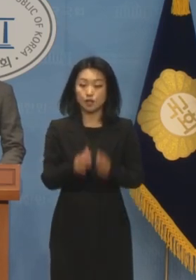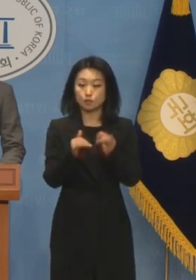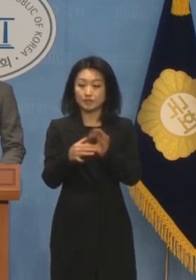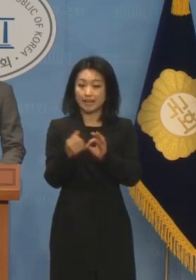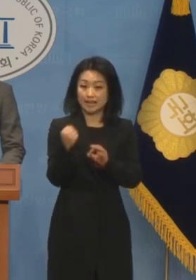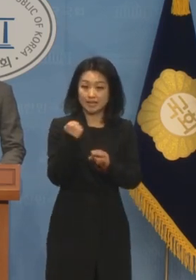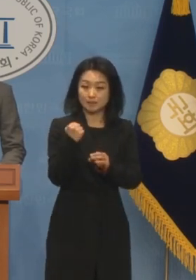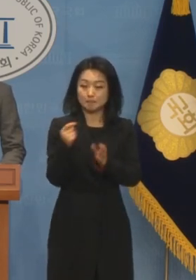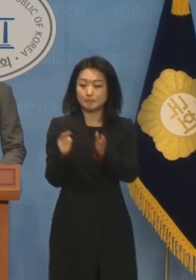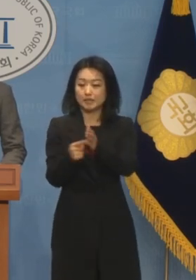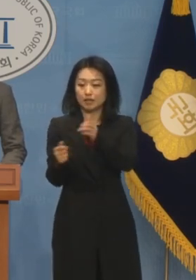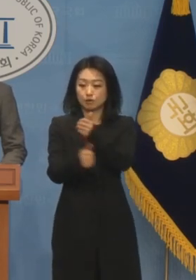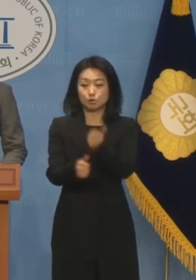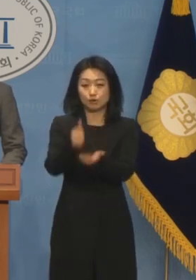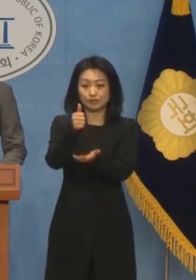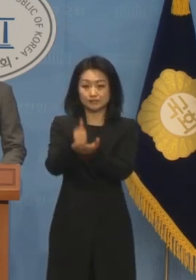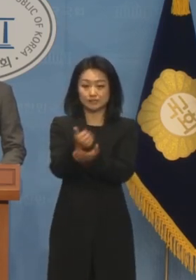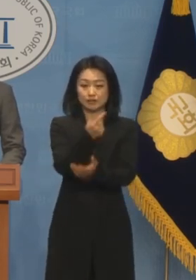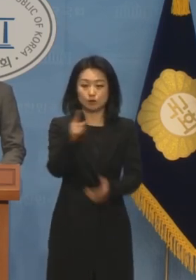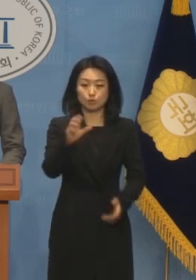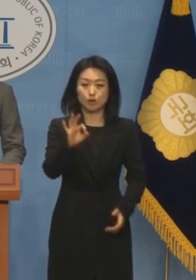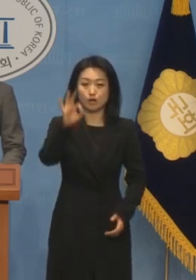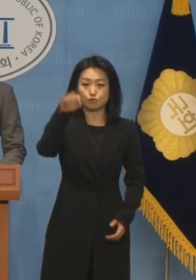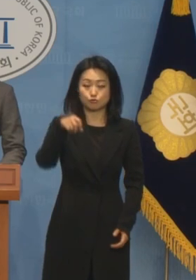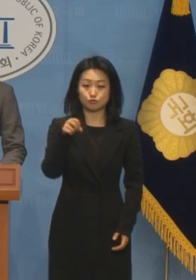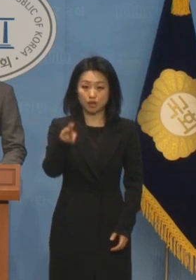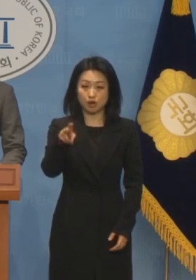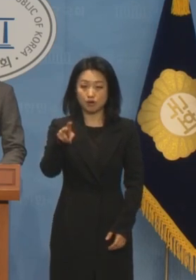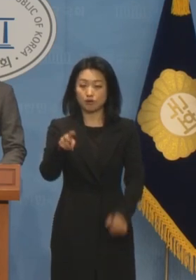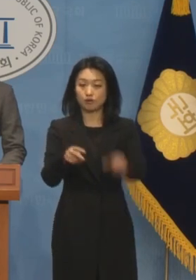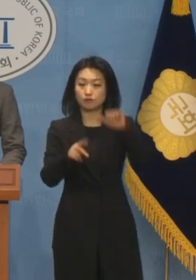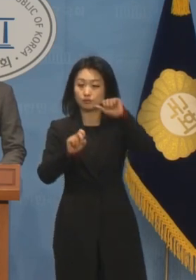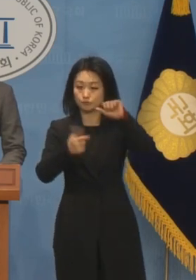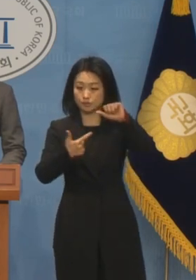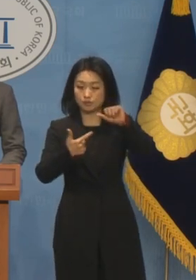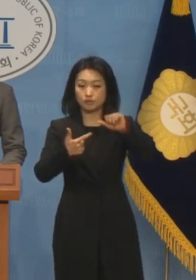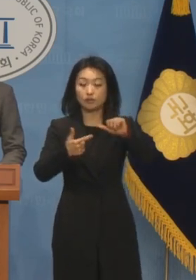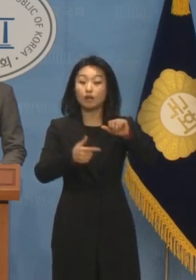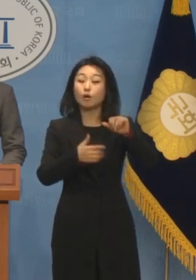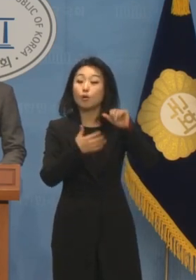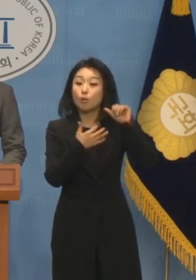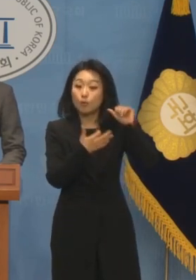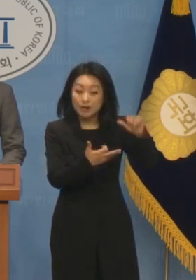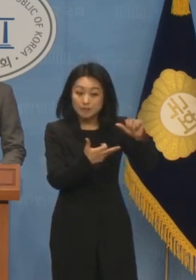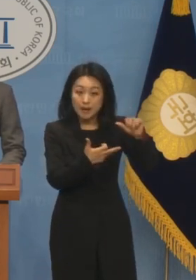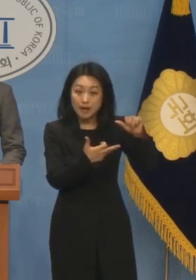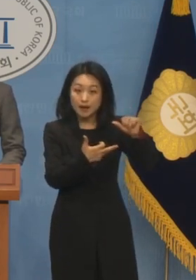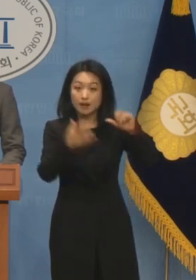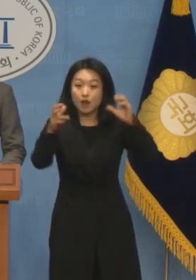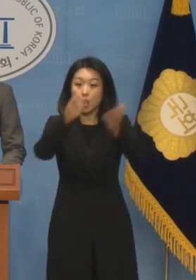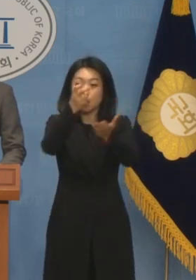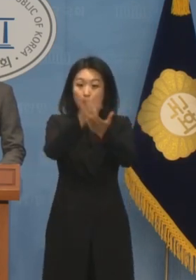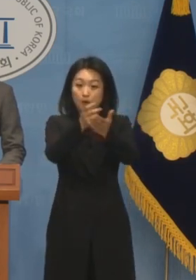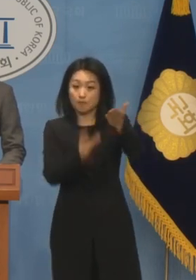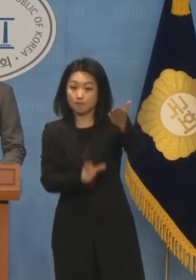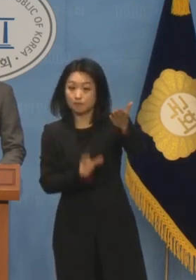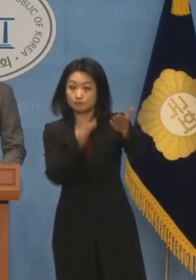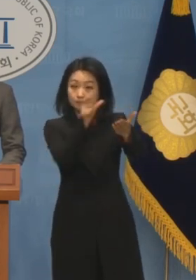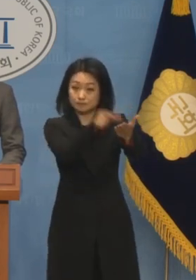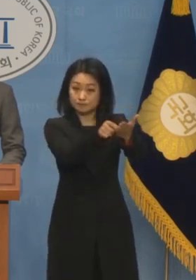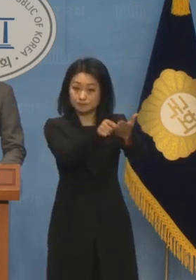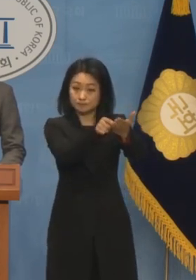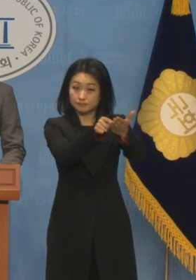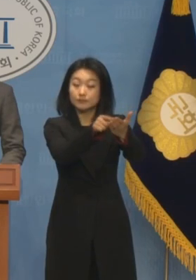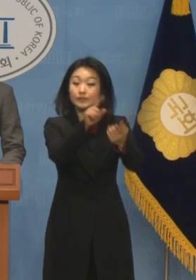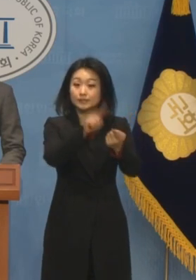국민의힘 황우여 비대위원장이 16일 5.18 헌법 전문 수록을 위한 헌법